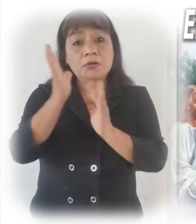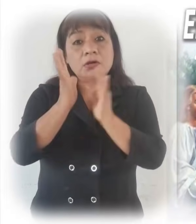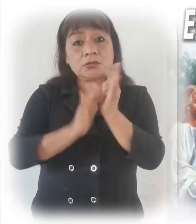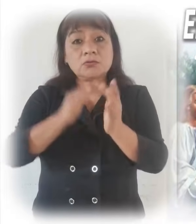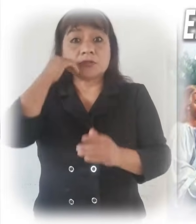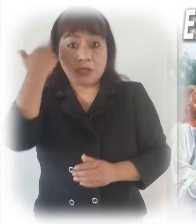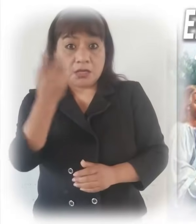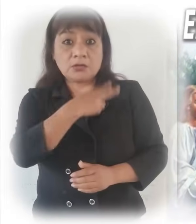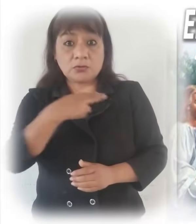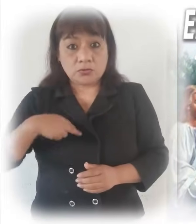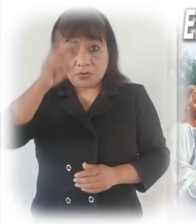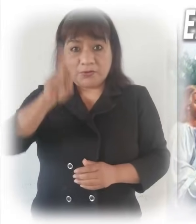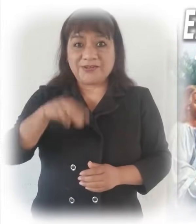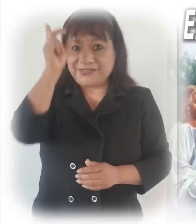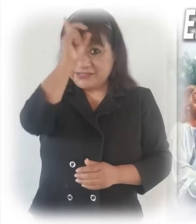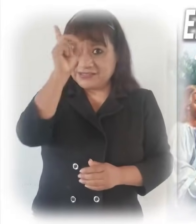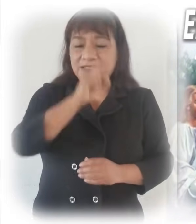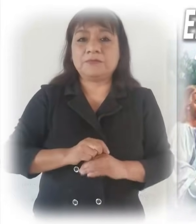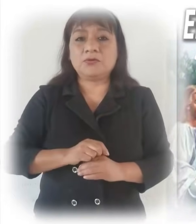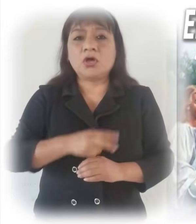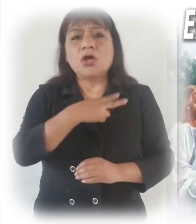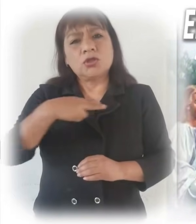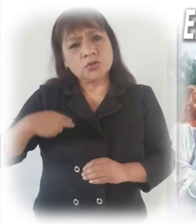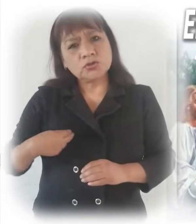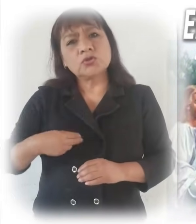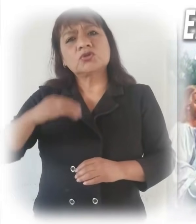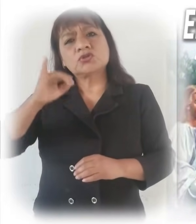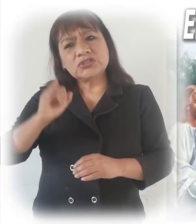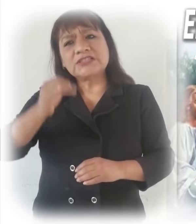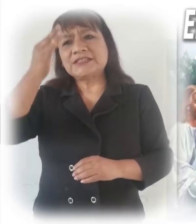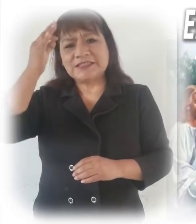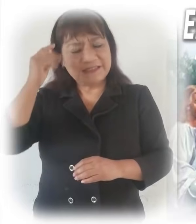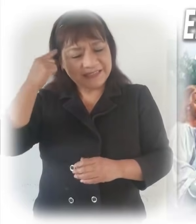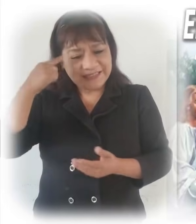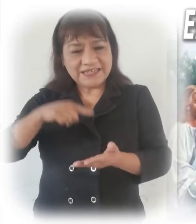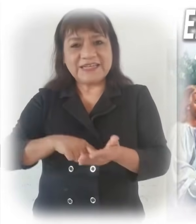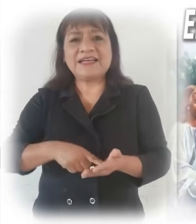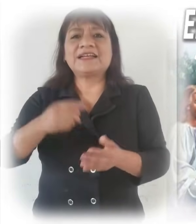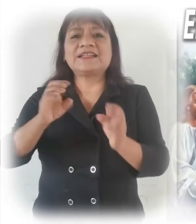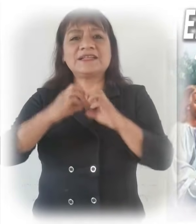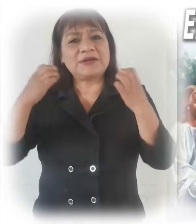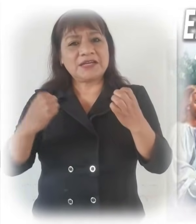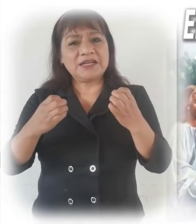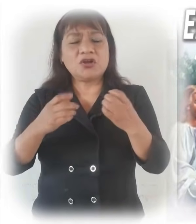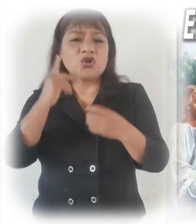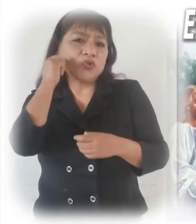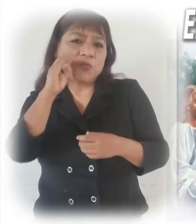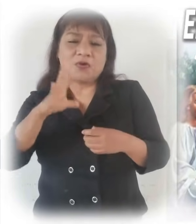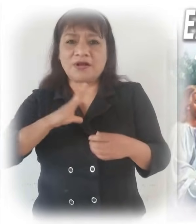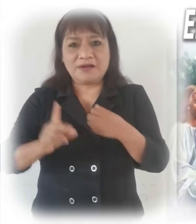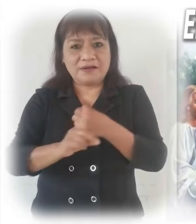que seamos verdaderos discípulos, que estemos dispuestos a creer en su Evangelio hasta las